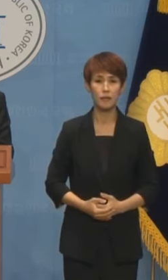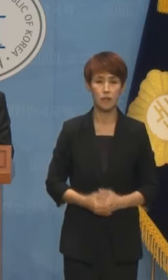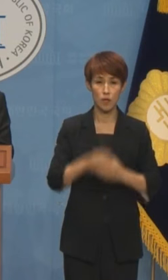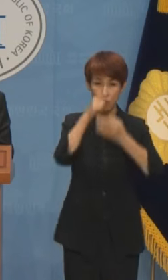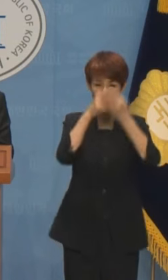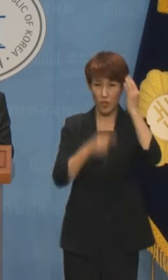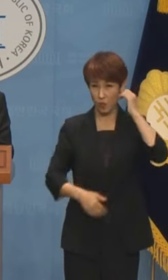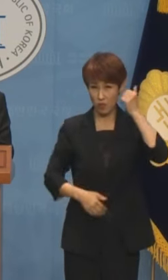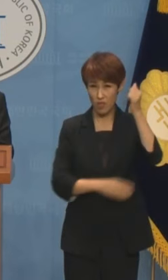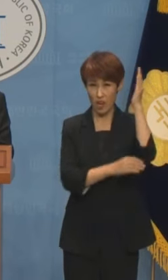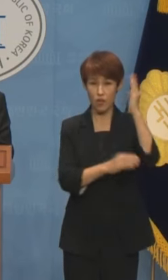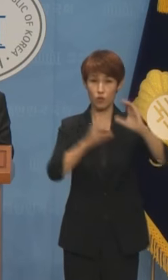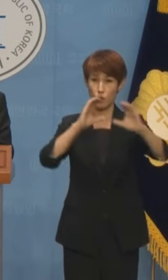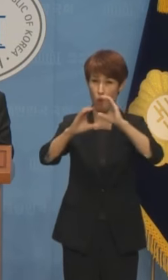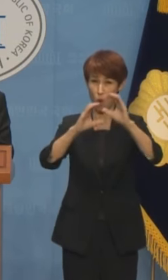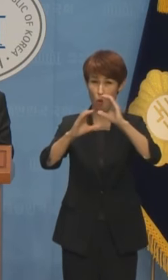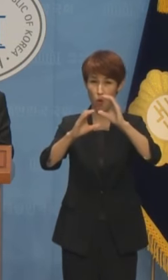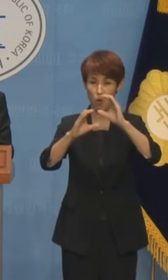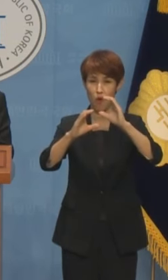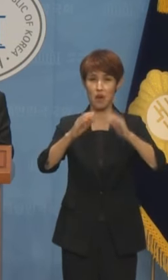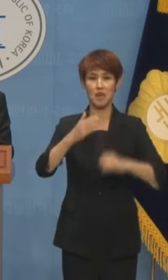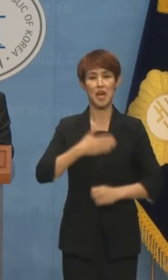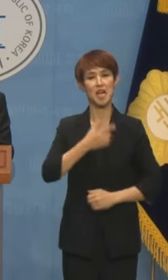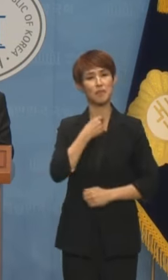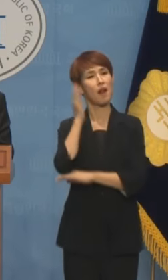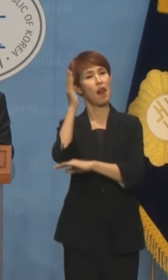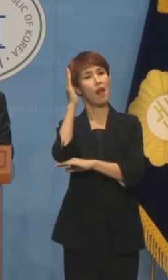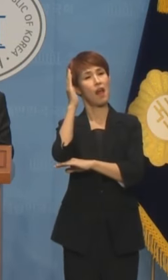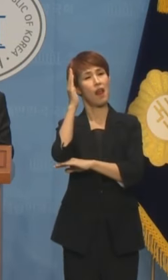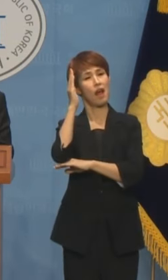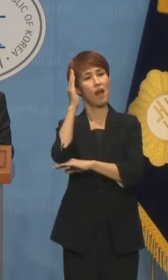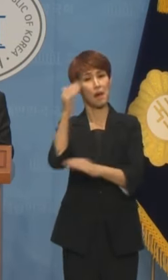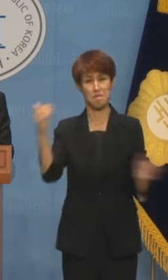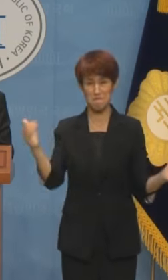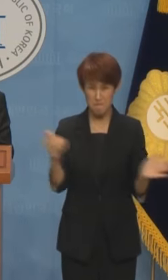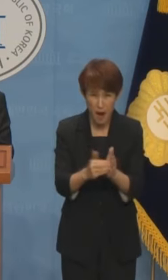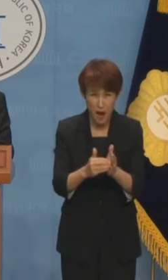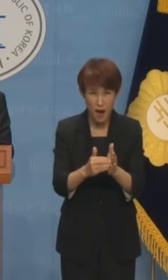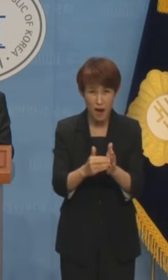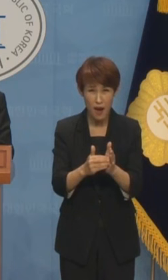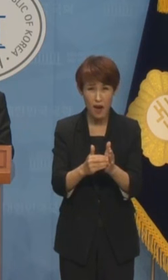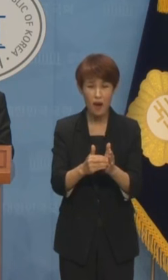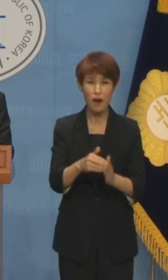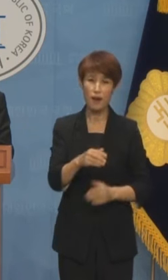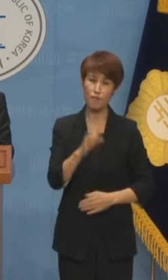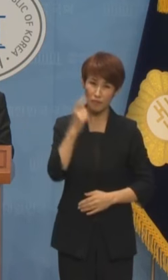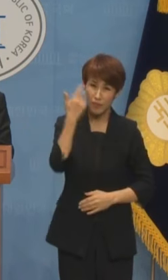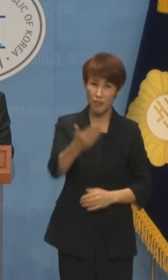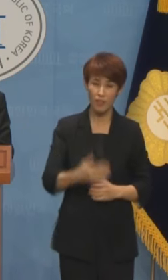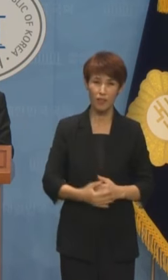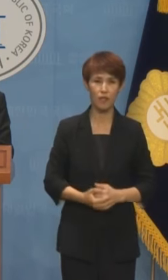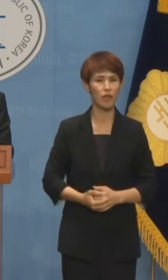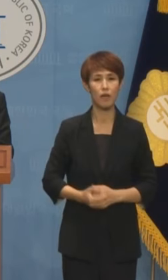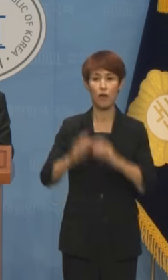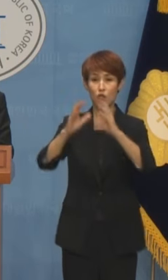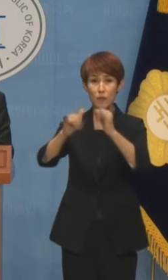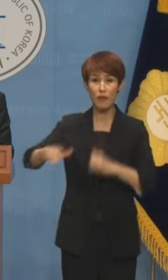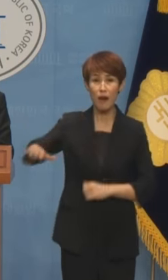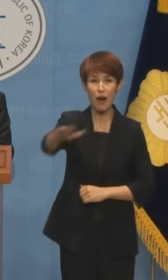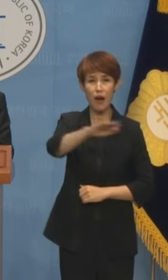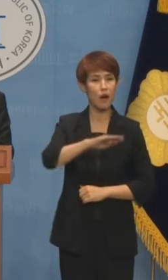윤석열 대통령이 말하는 소통이 자신이 하고 싶은 말만 길게 하는 일방적 입장 전달이라면 국민